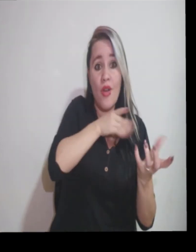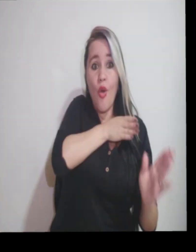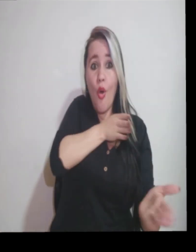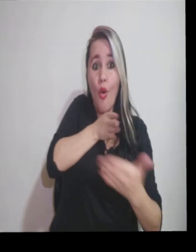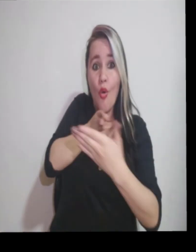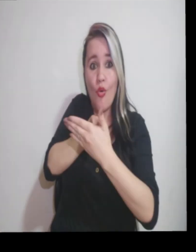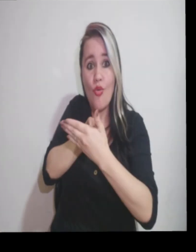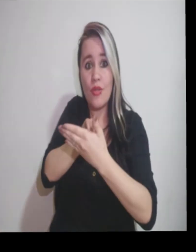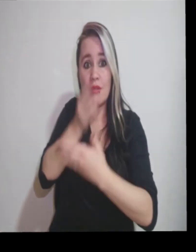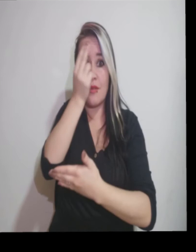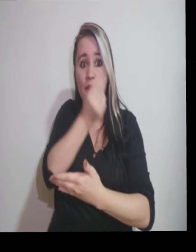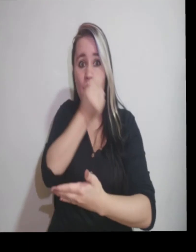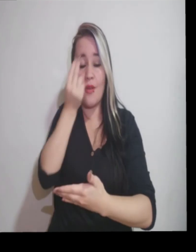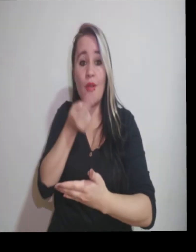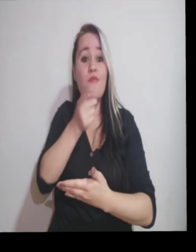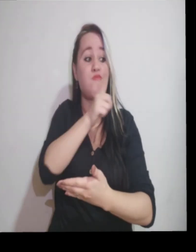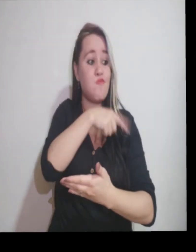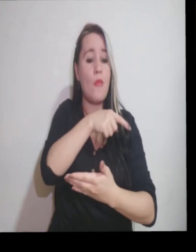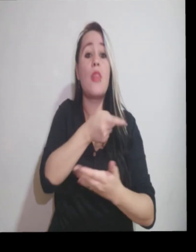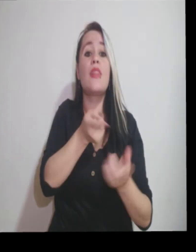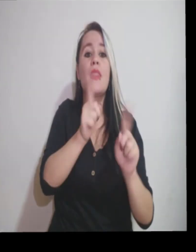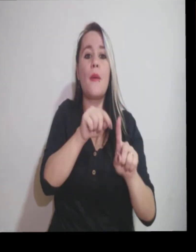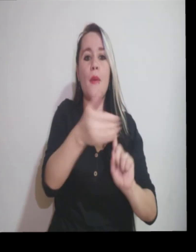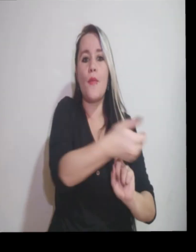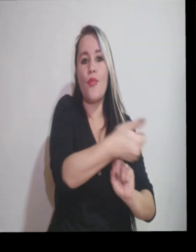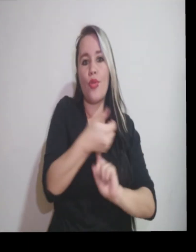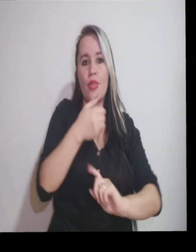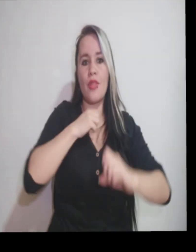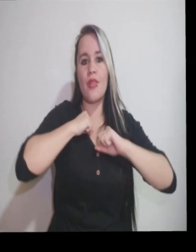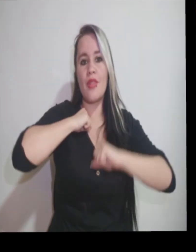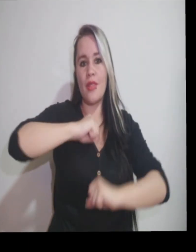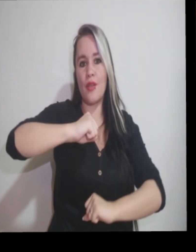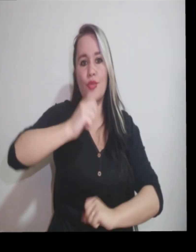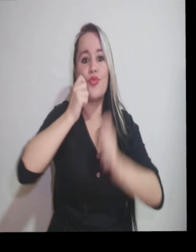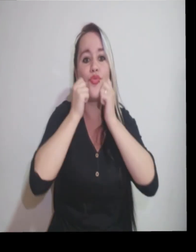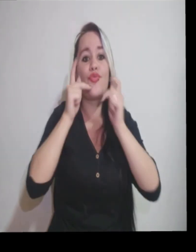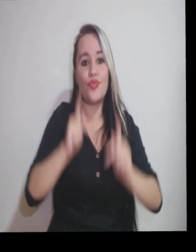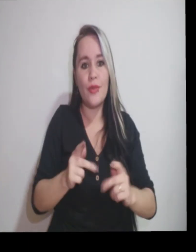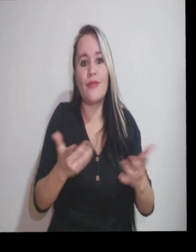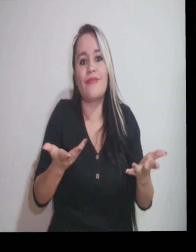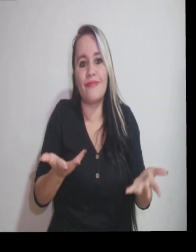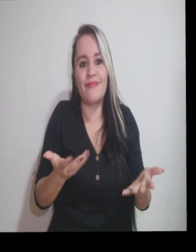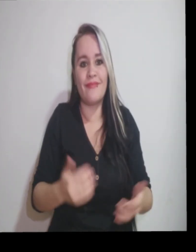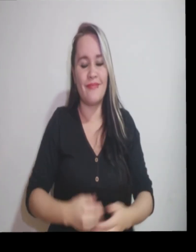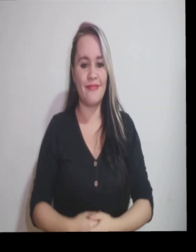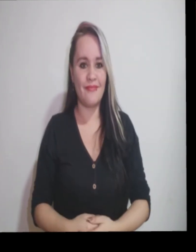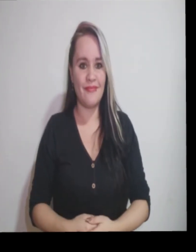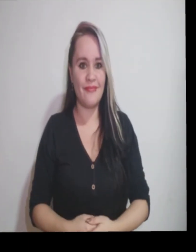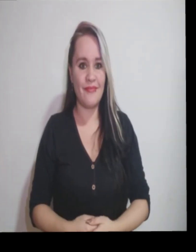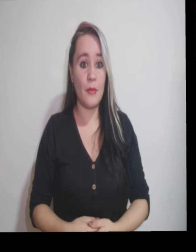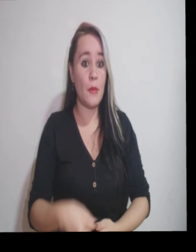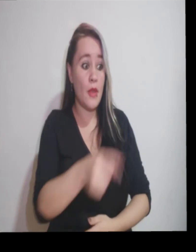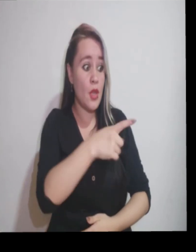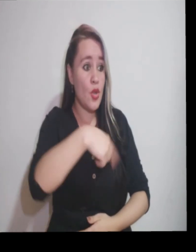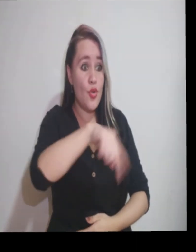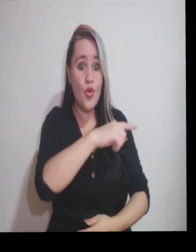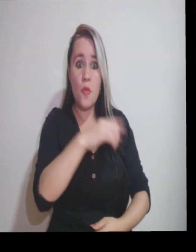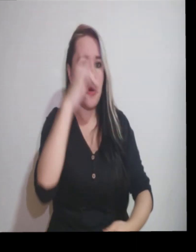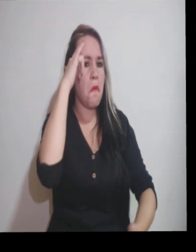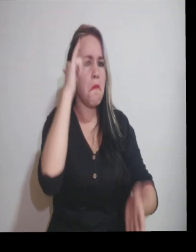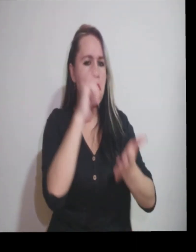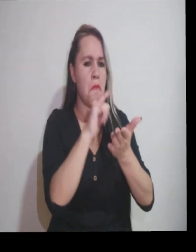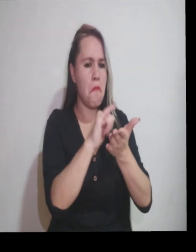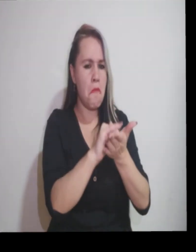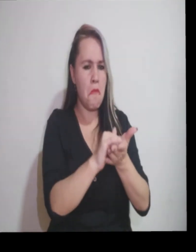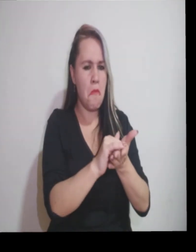que las perseguían, los que en Francia habían asesinado a muchos sacerdotes y religiosas, habían